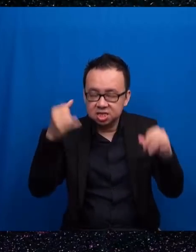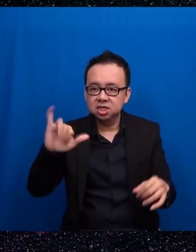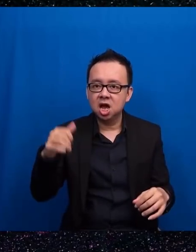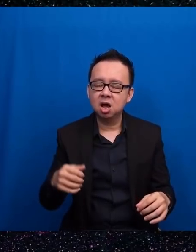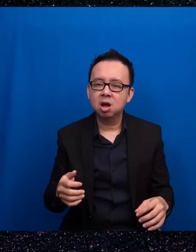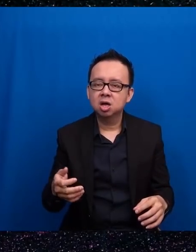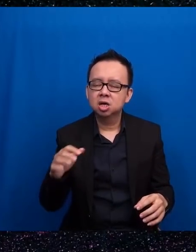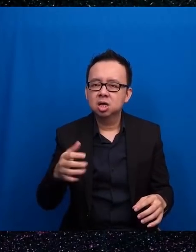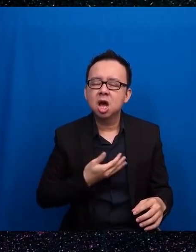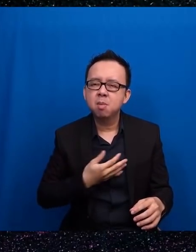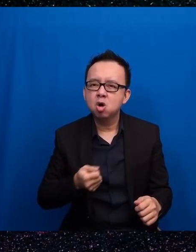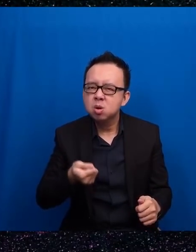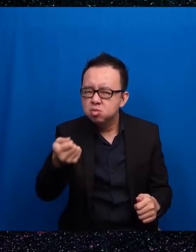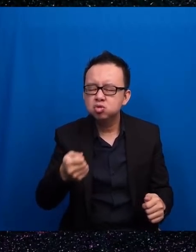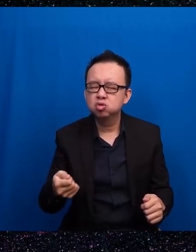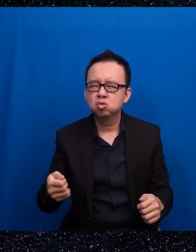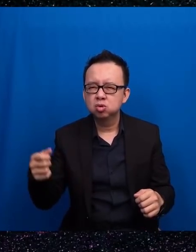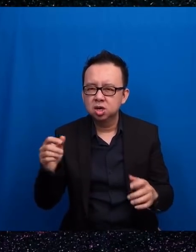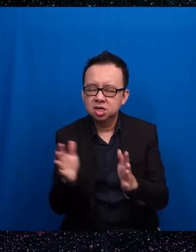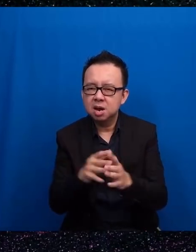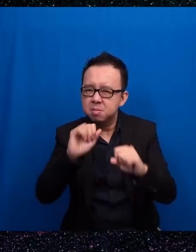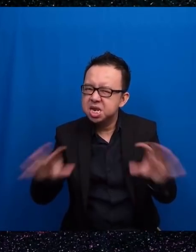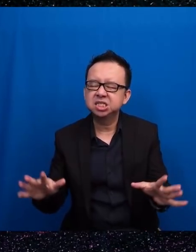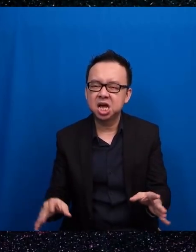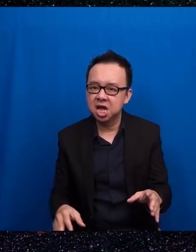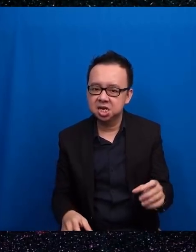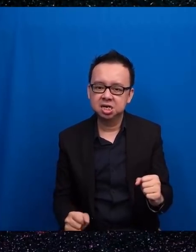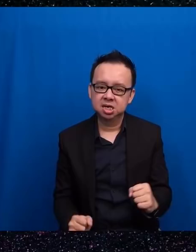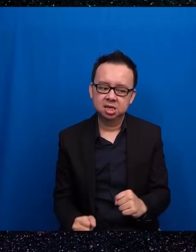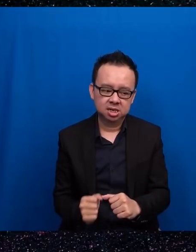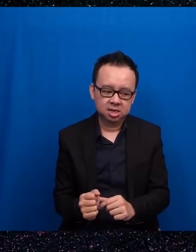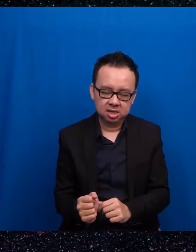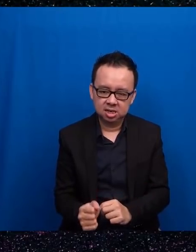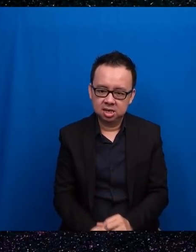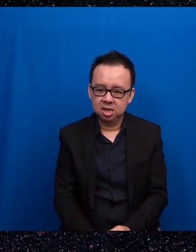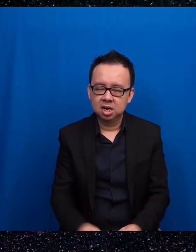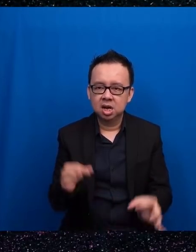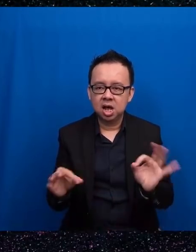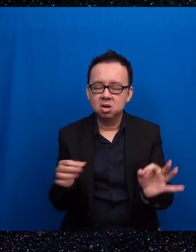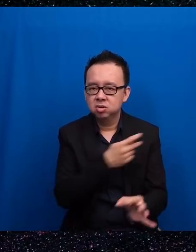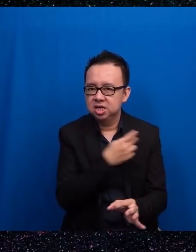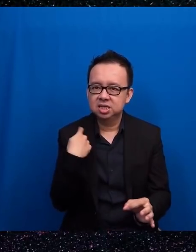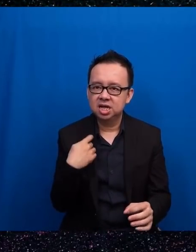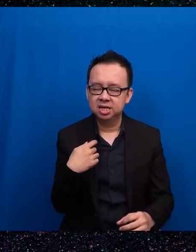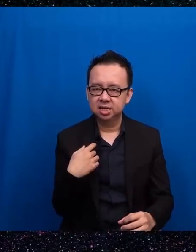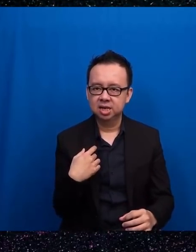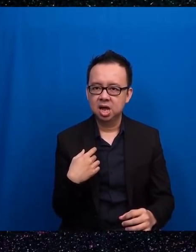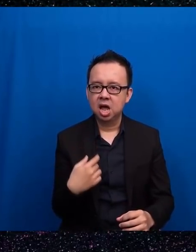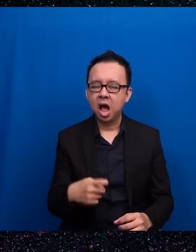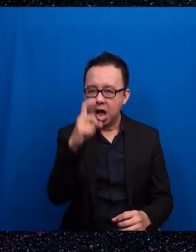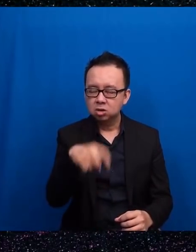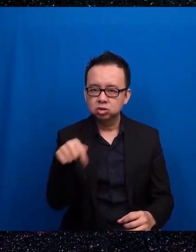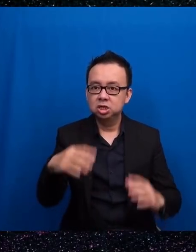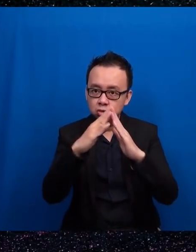hendak katakan, simply this, sederhana. Hanya ini loh. Kalau kita sekarang harus